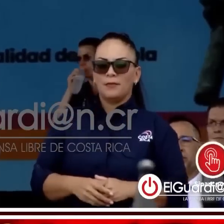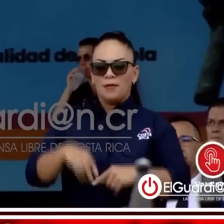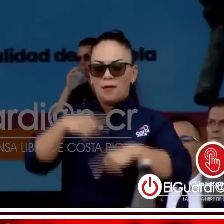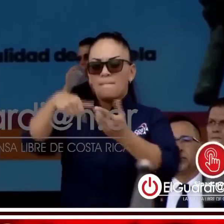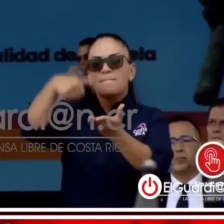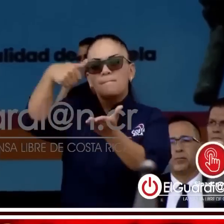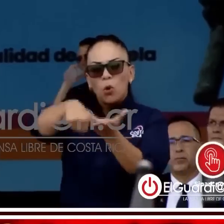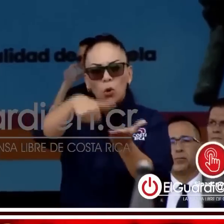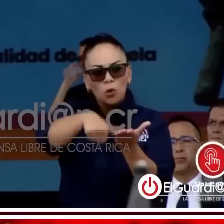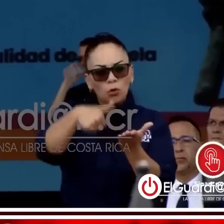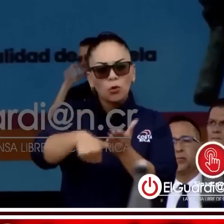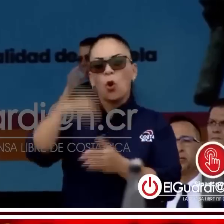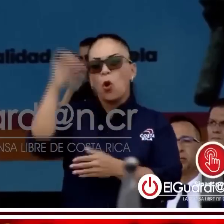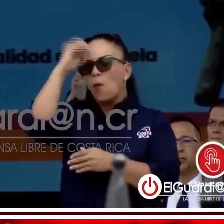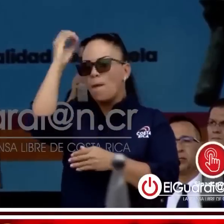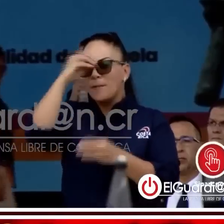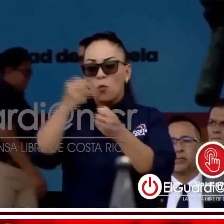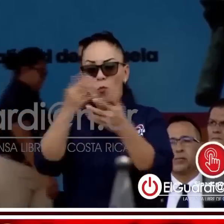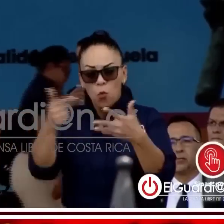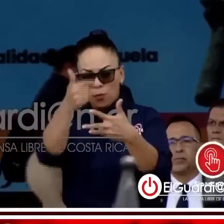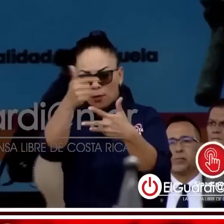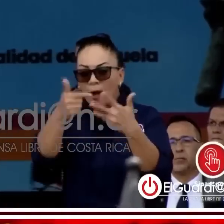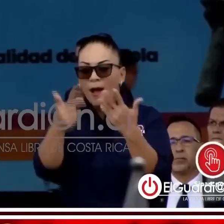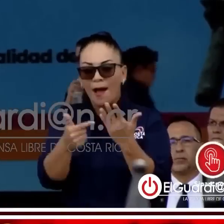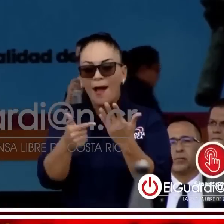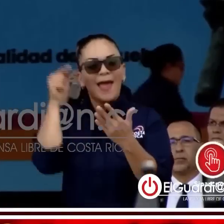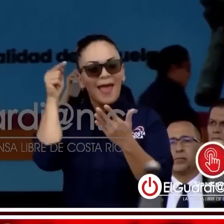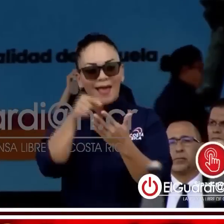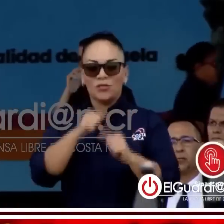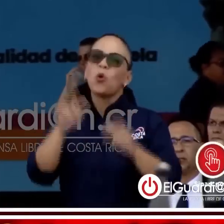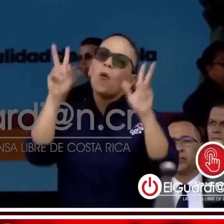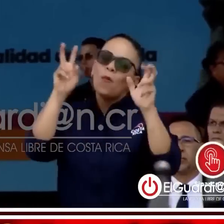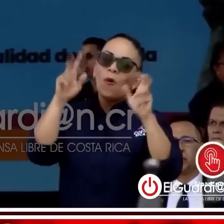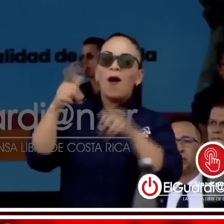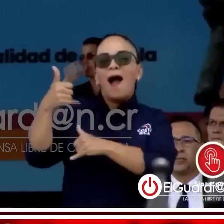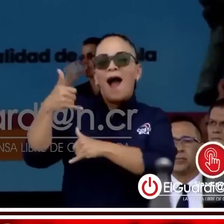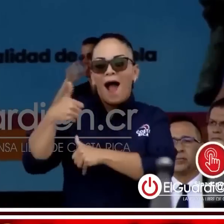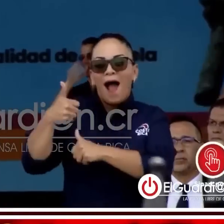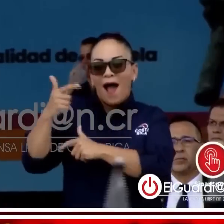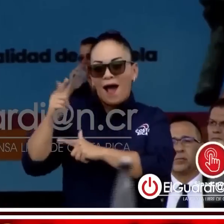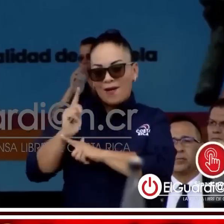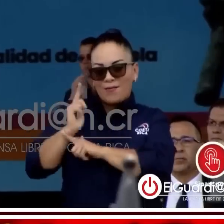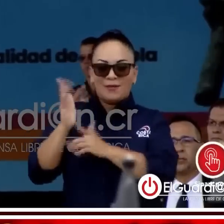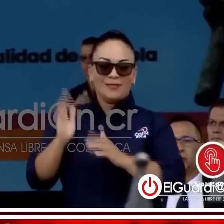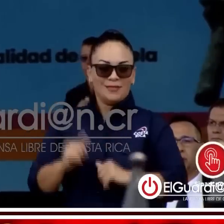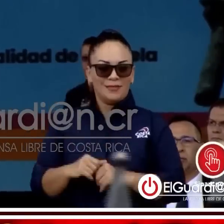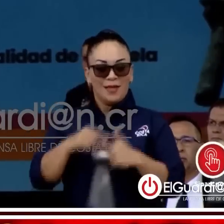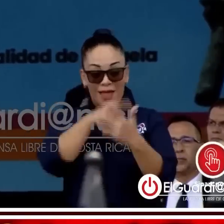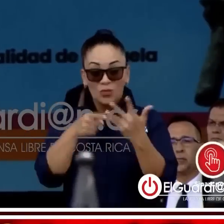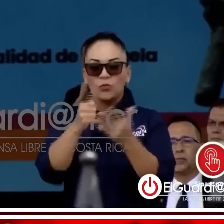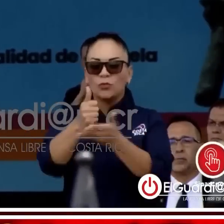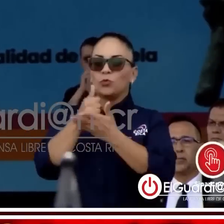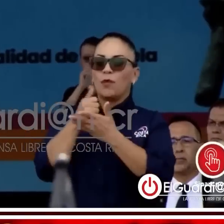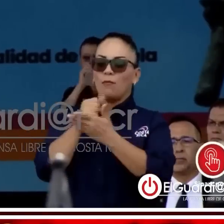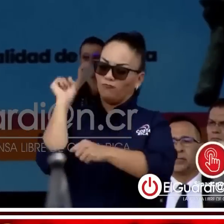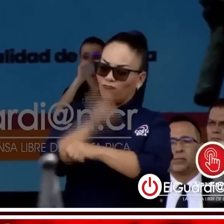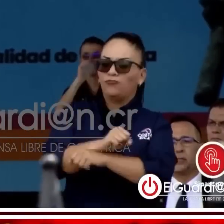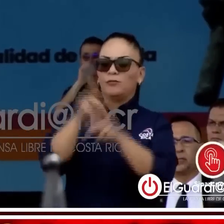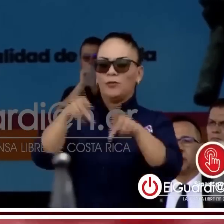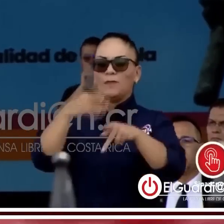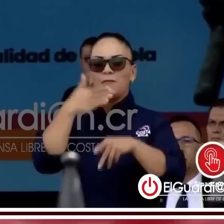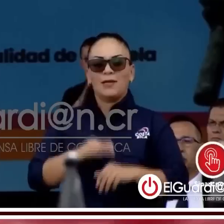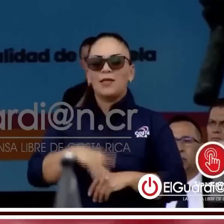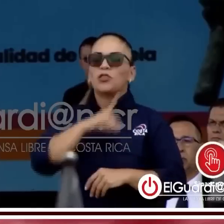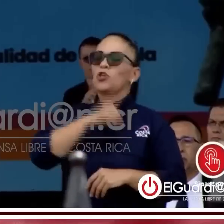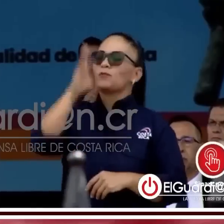voto y de la opinión pública a esos filibusteros costarricenses. Que Dios bendiga